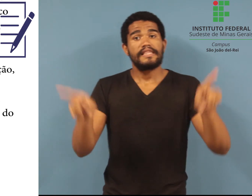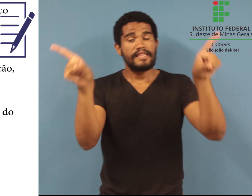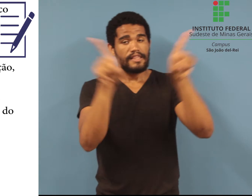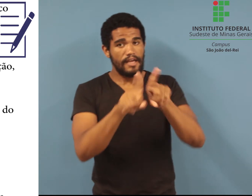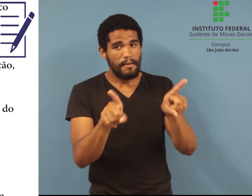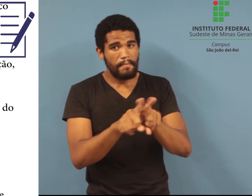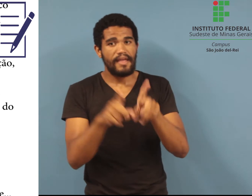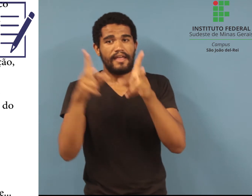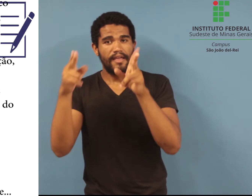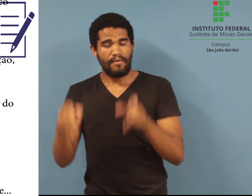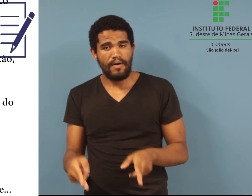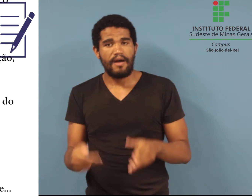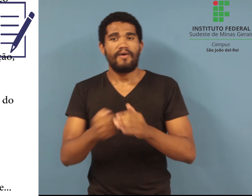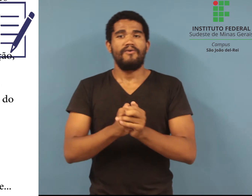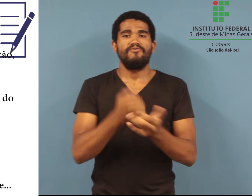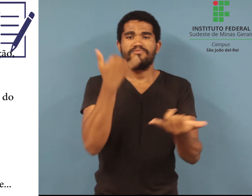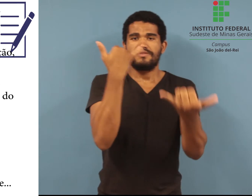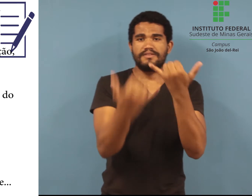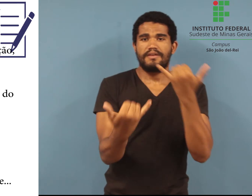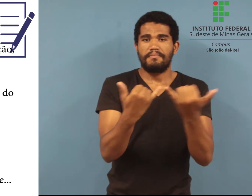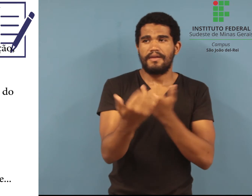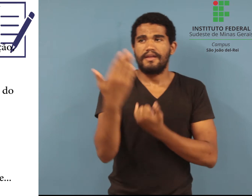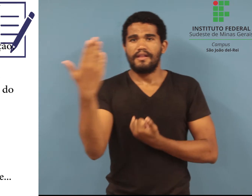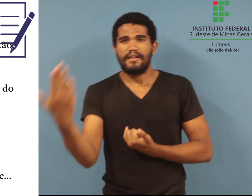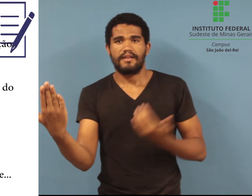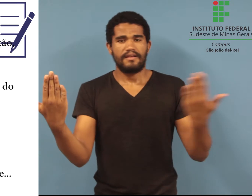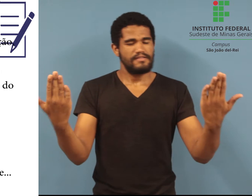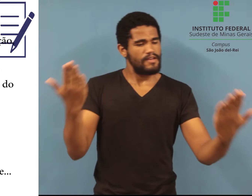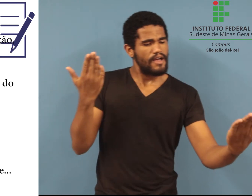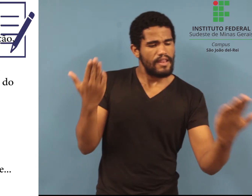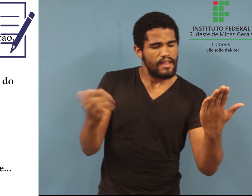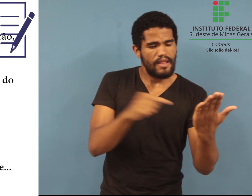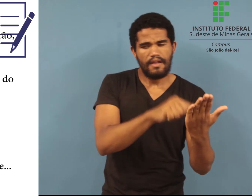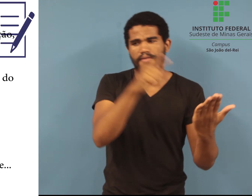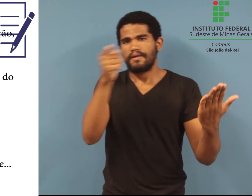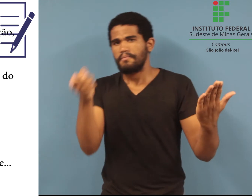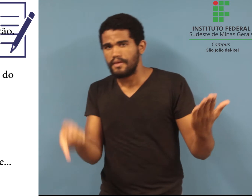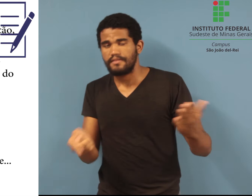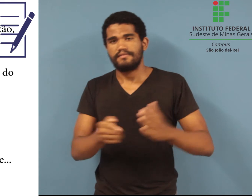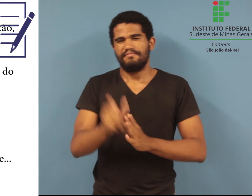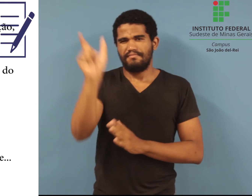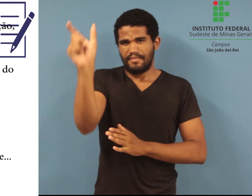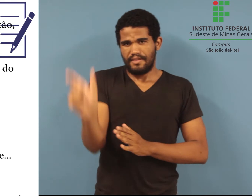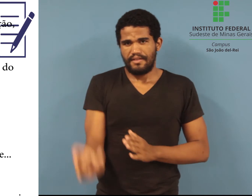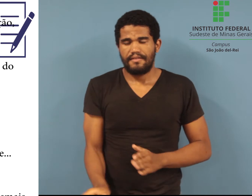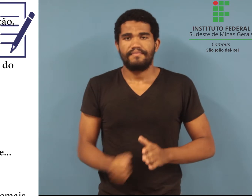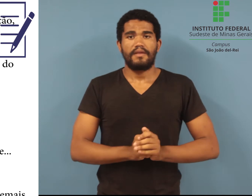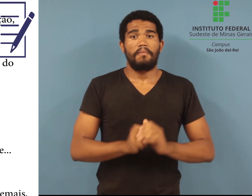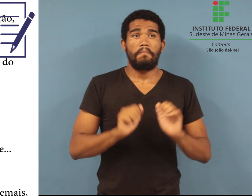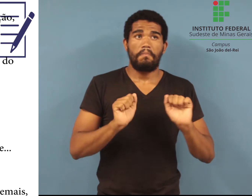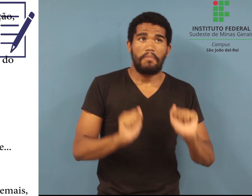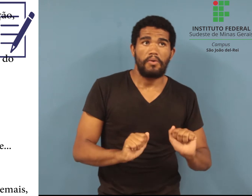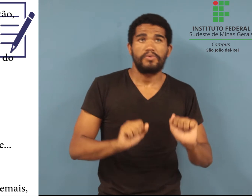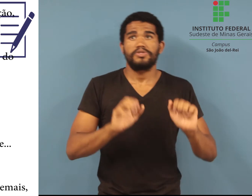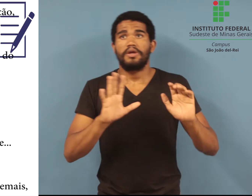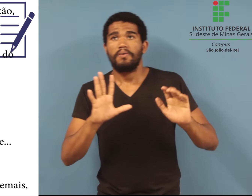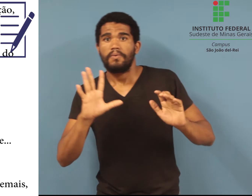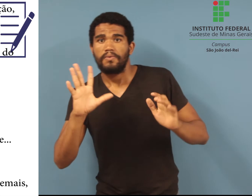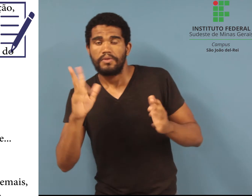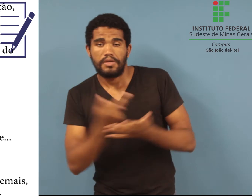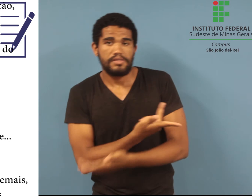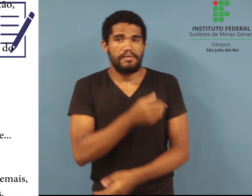também, do mesmo modo, semelhantemente, analogamente. Condição, hipótese. Se